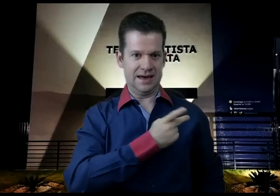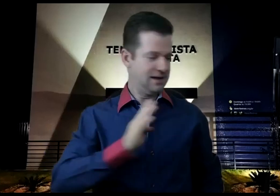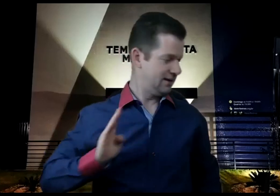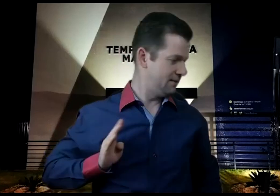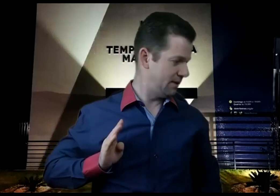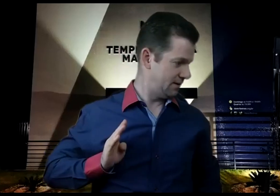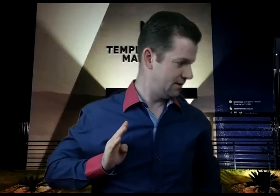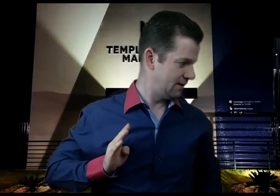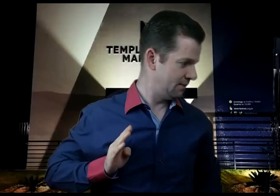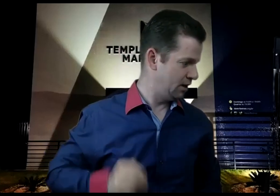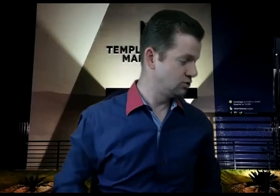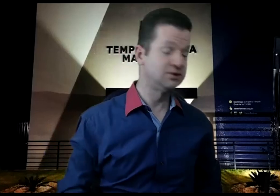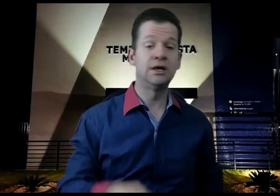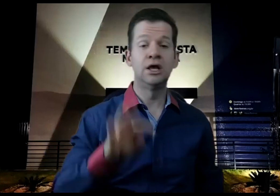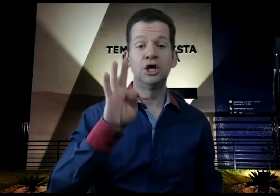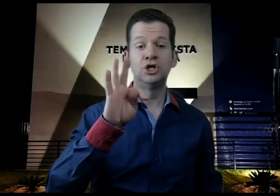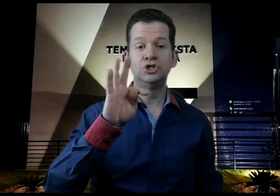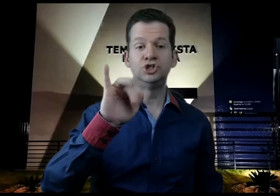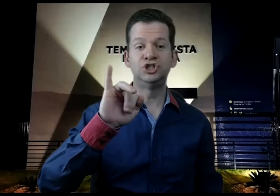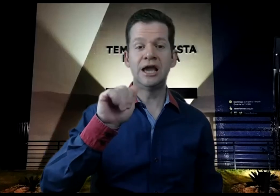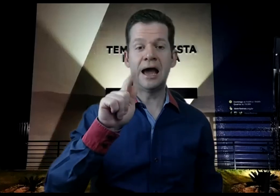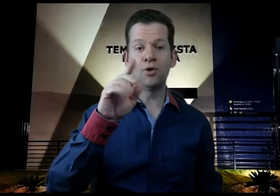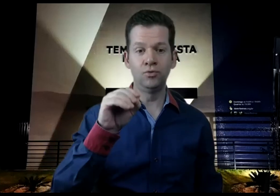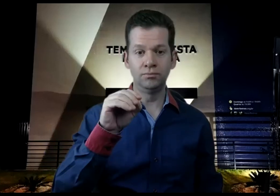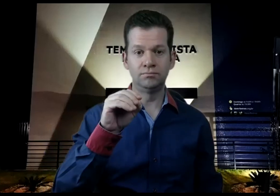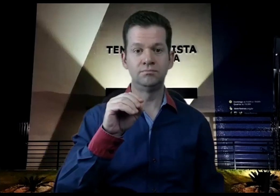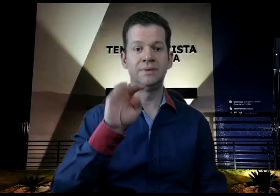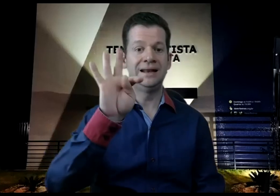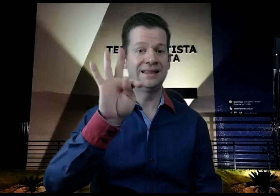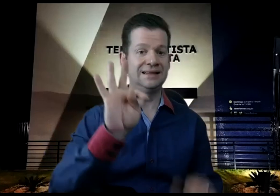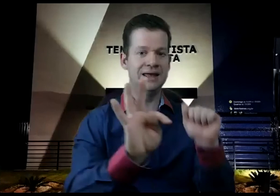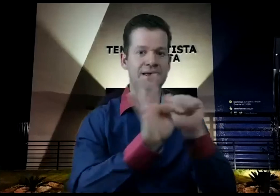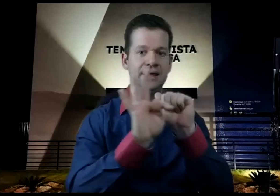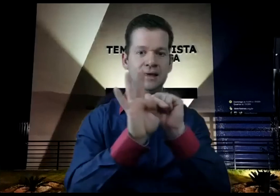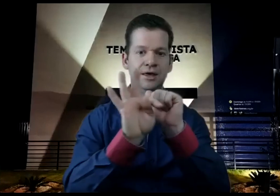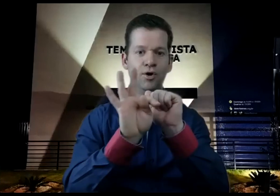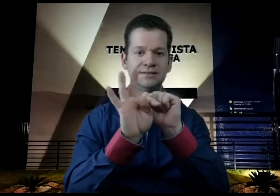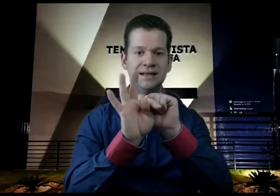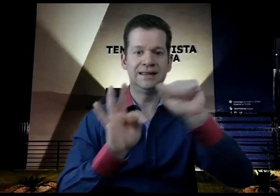H e B. Hebreus. Tiago. Letra T. Encosta na letra